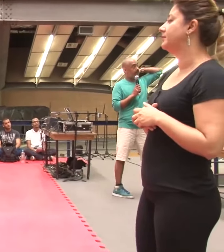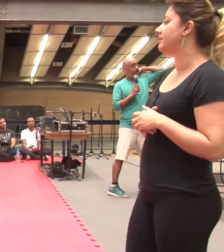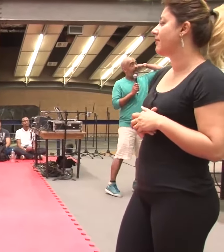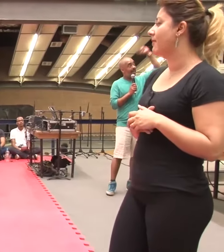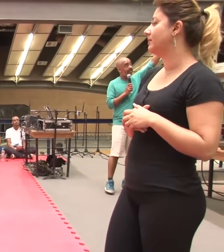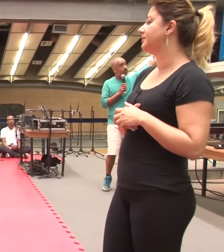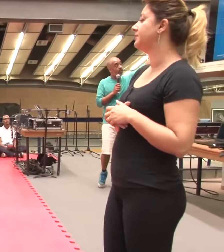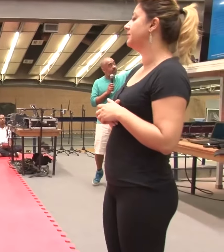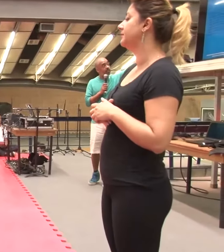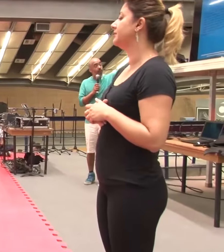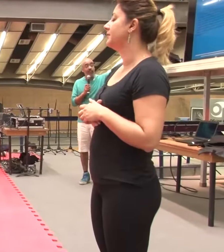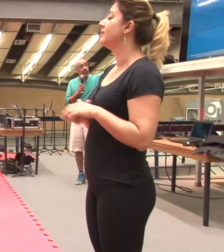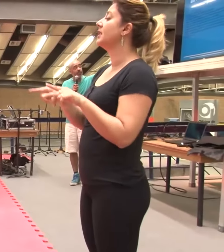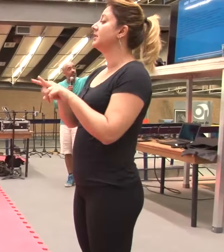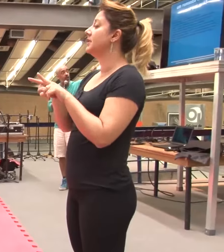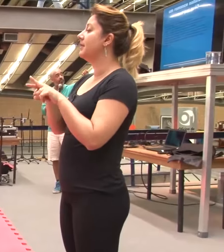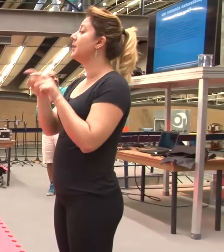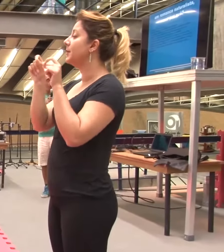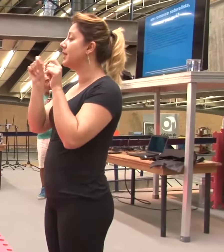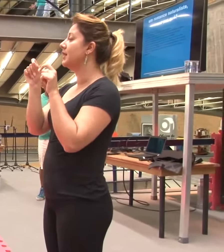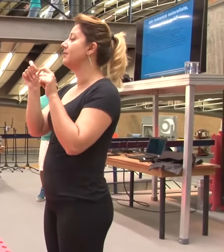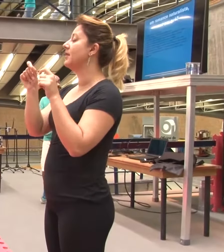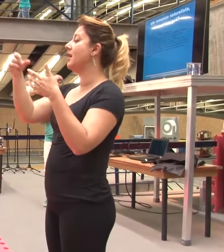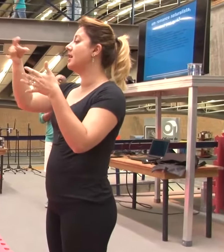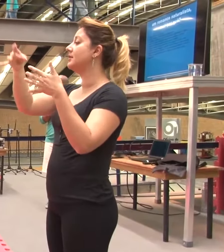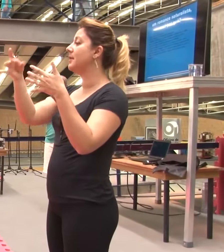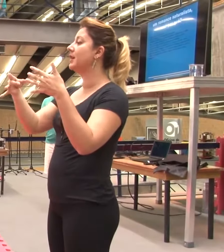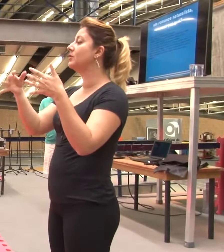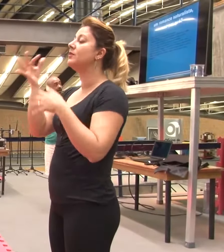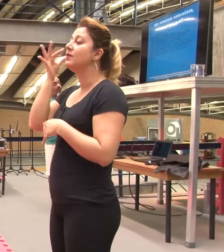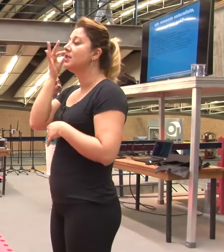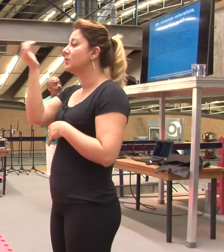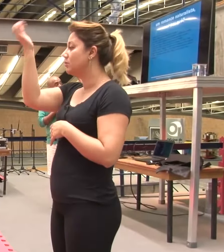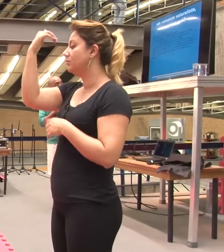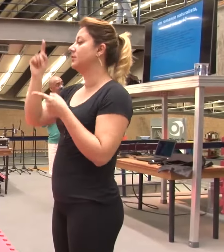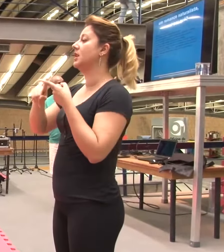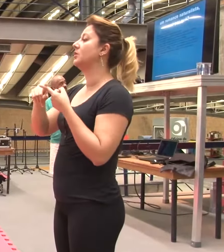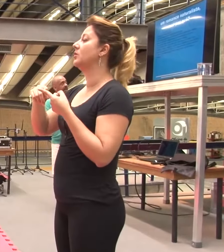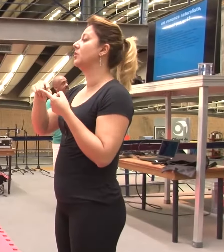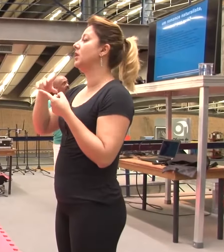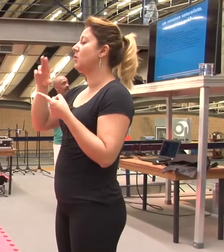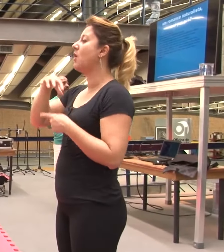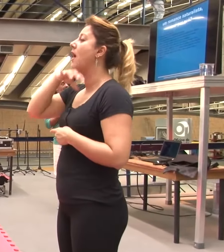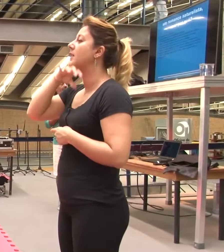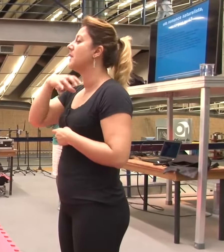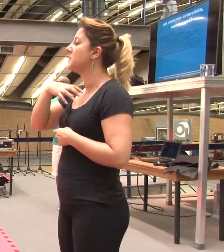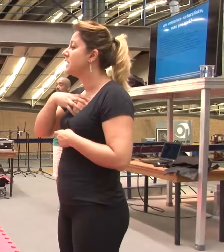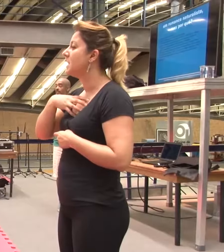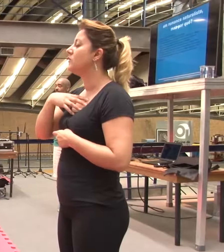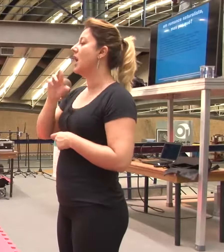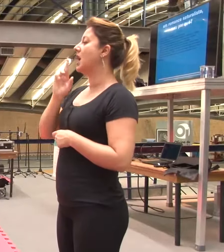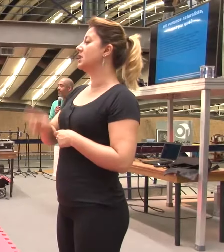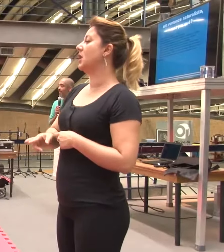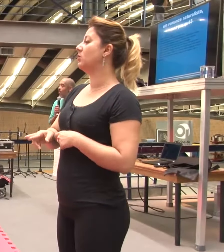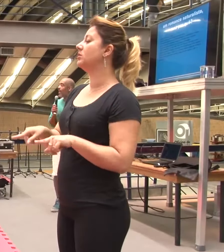Né? Acentuam-se os aspectos fisiológicos do homem. Ele é animal. É às vezes irracional, é